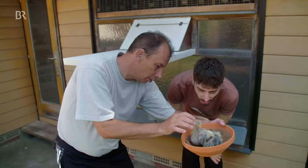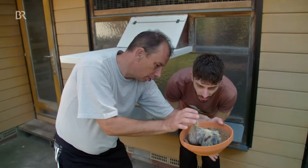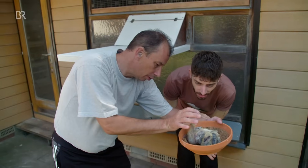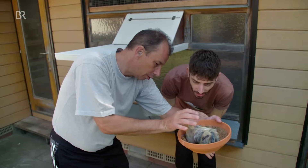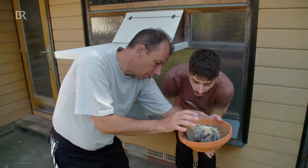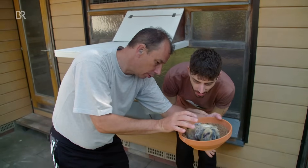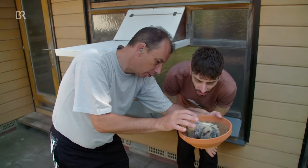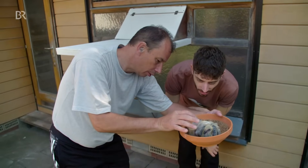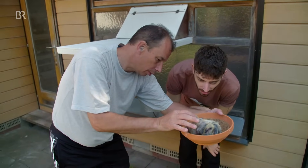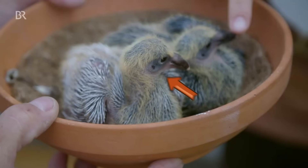jetzt sieht man die Ohrlöcher.